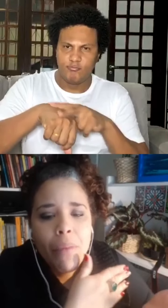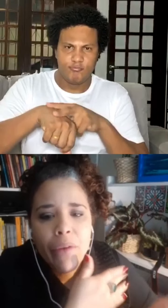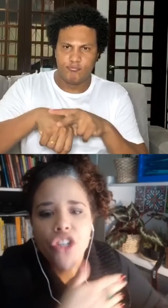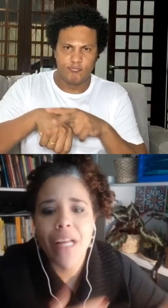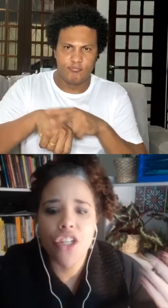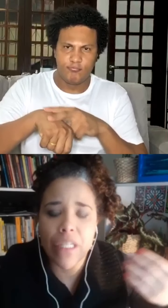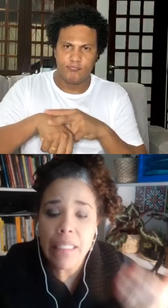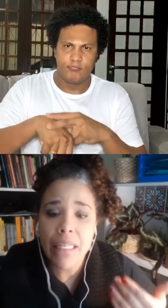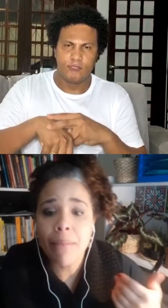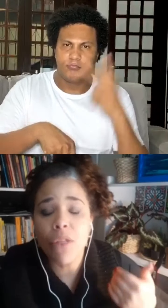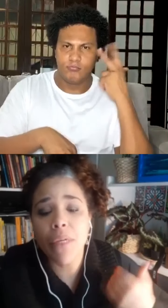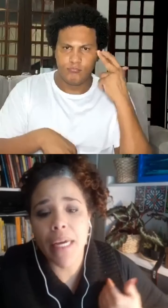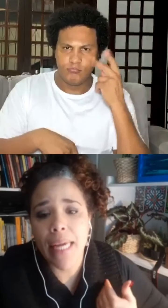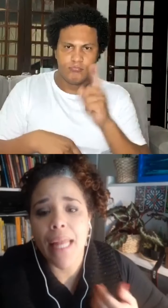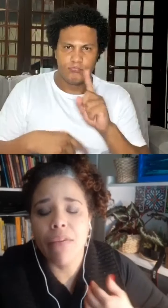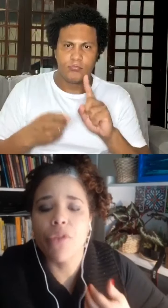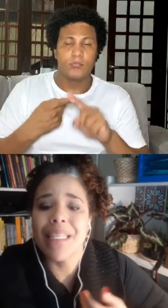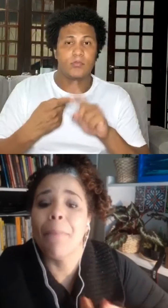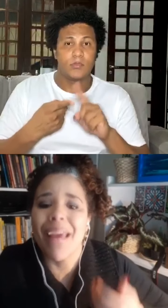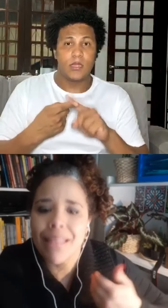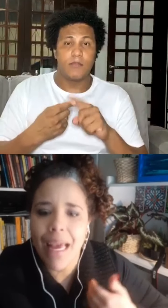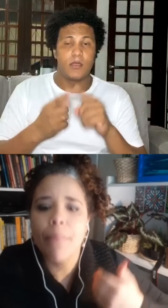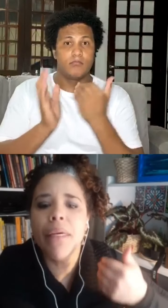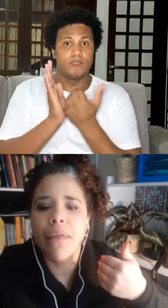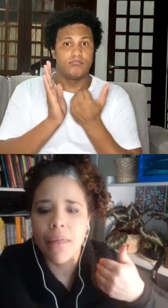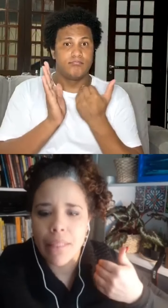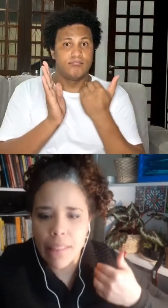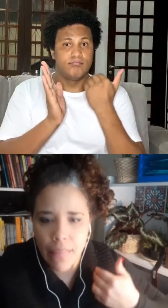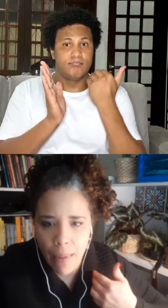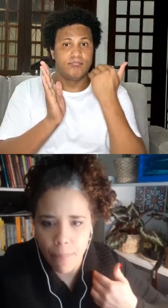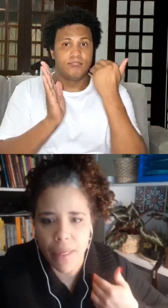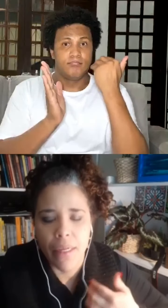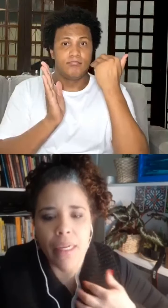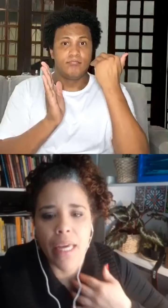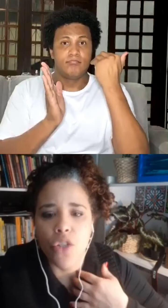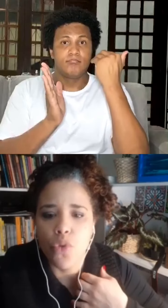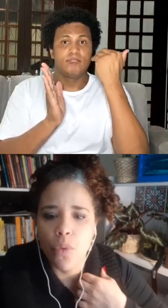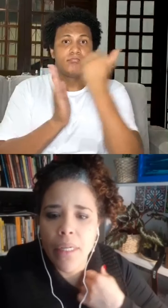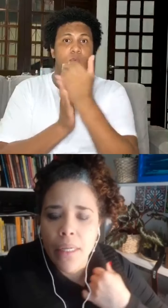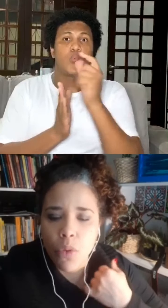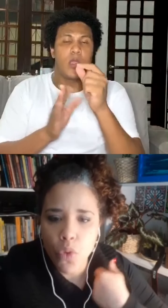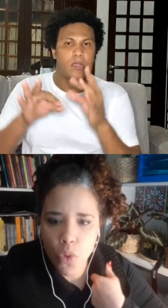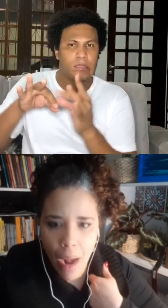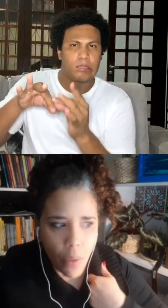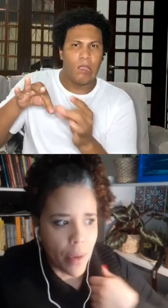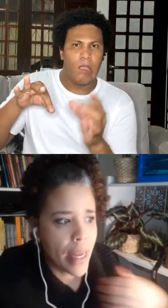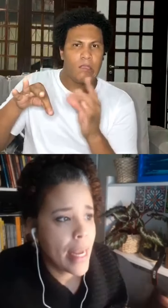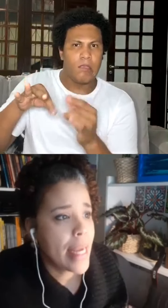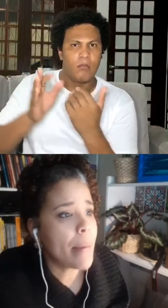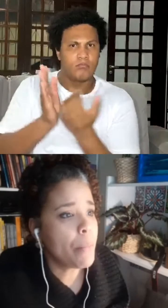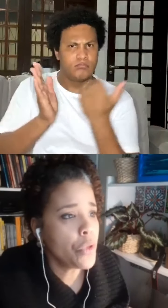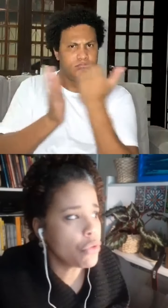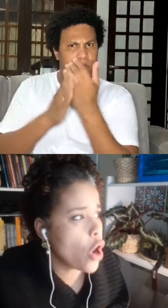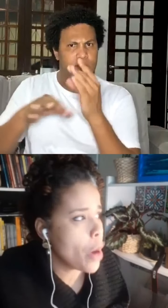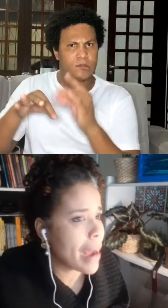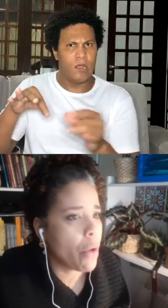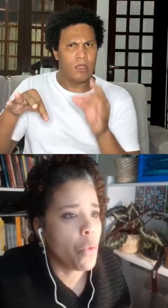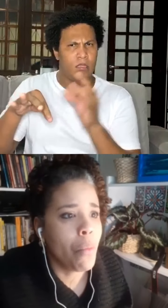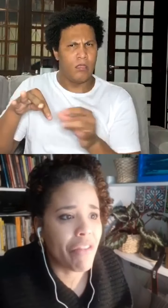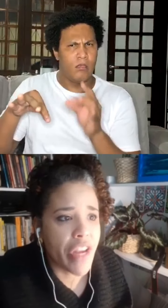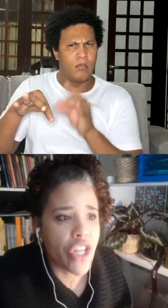uma quantidade acima do que aquela que você percebe sempre, que é a sua usual. E é muito